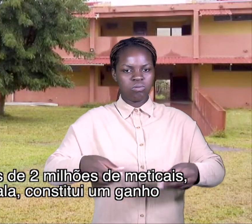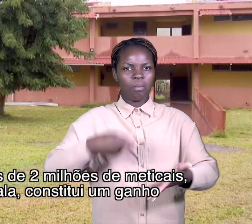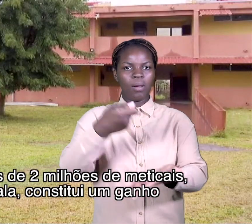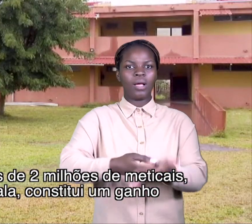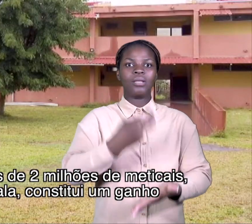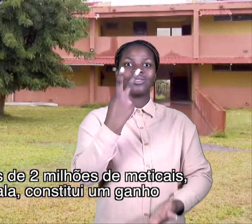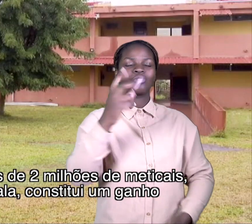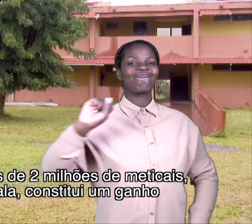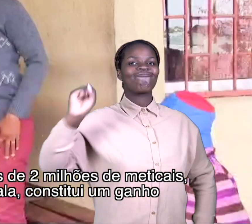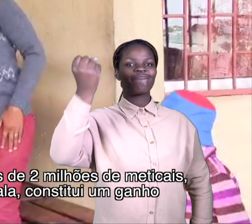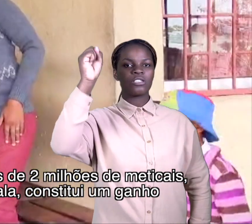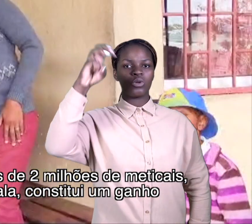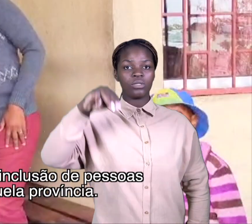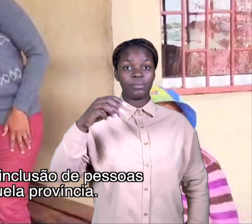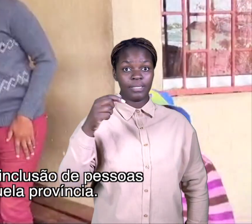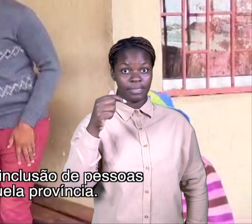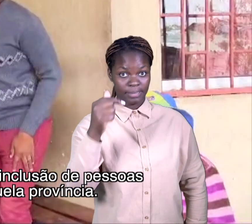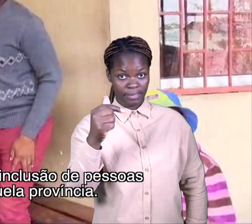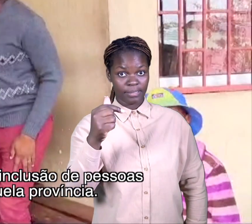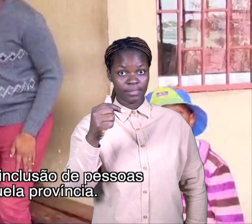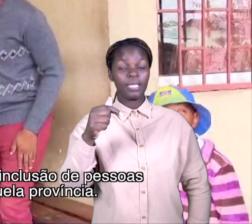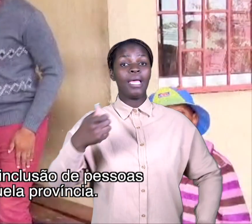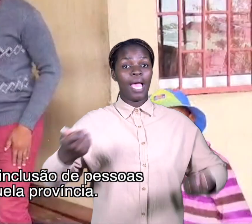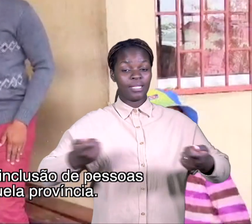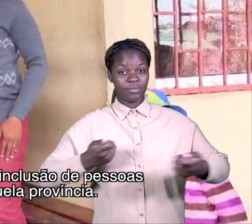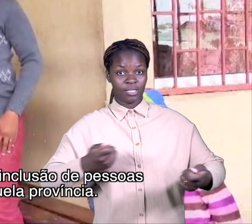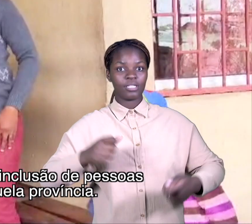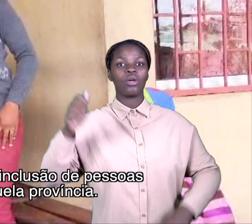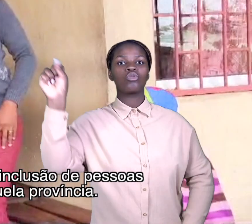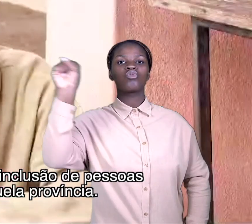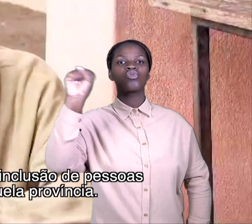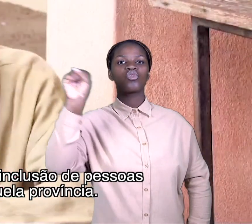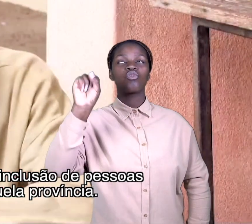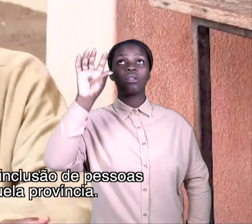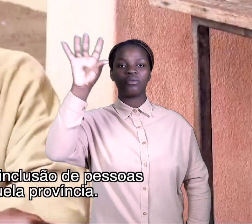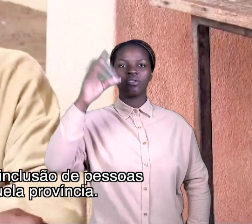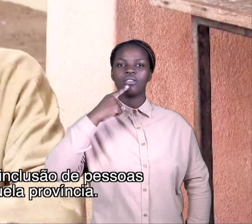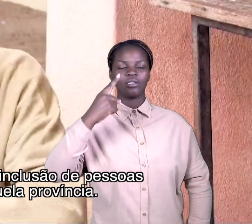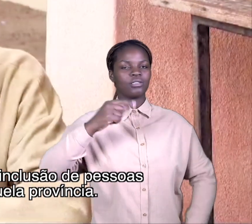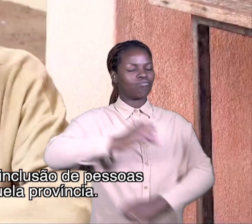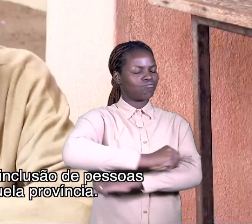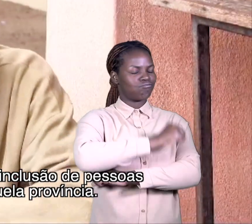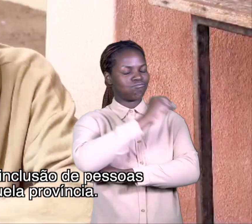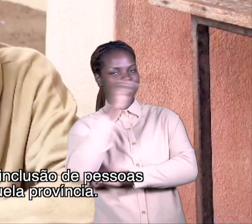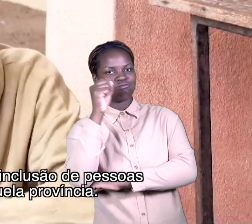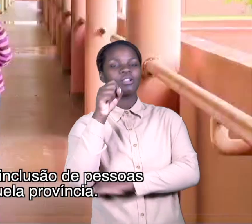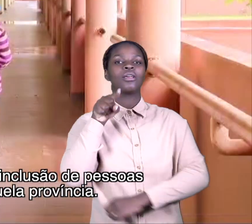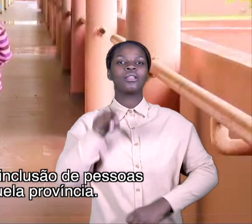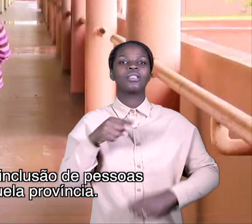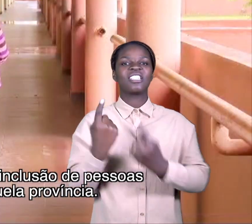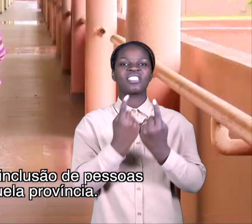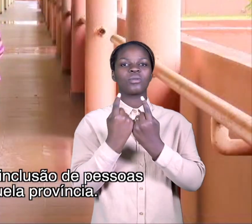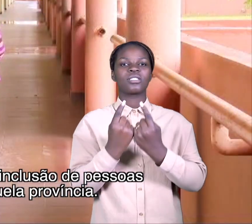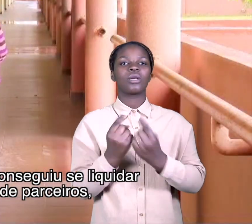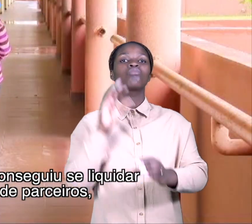de Sofala constitui um ganho no que diz respeito à luta pela inclusão de pessoas com deficiência